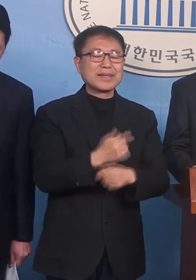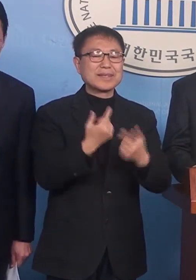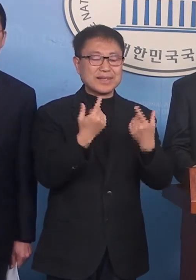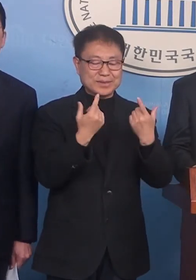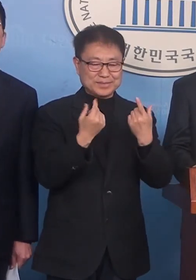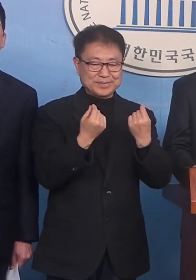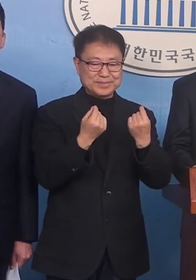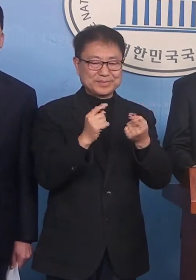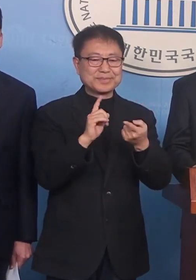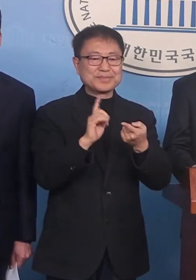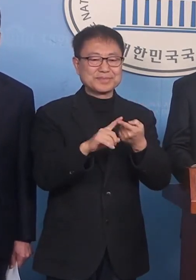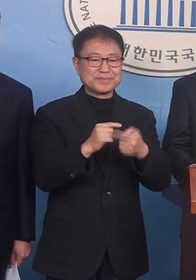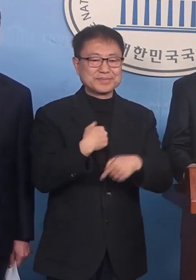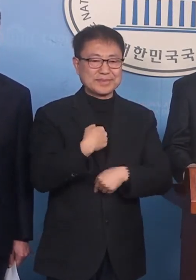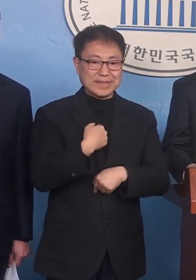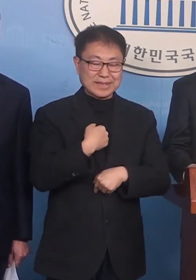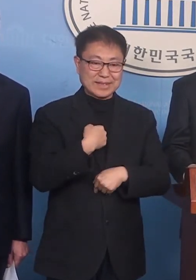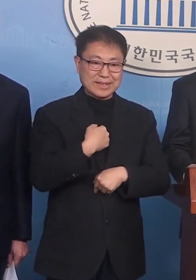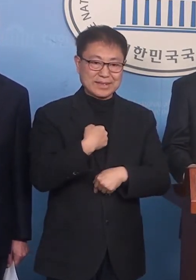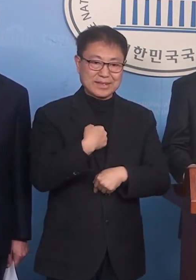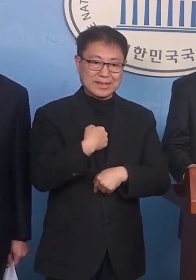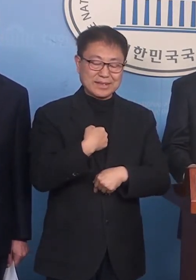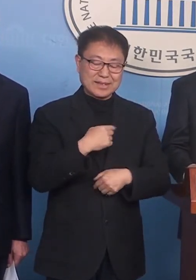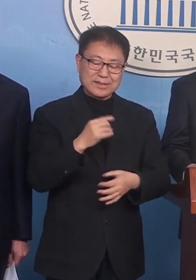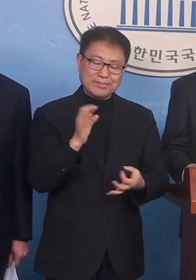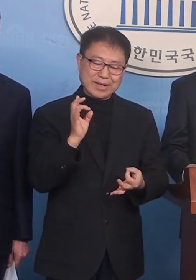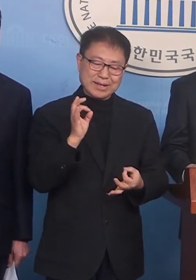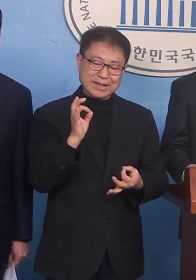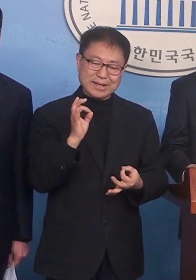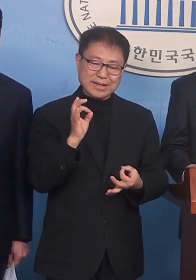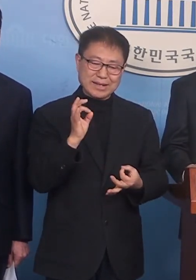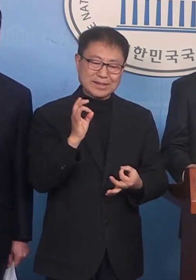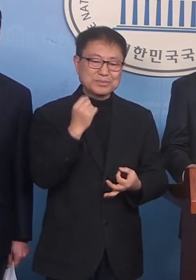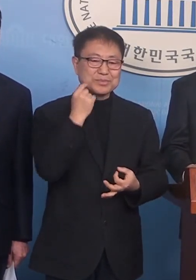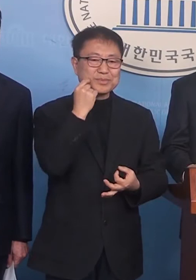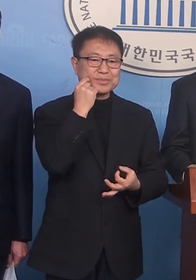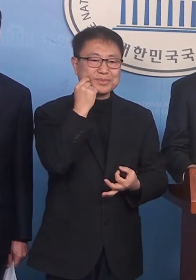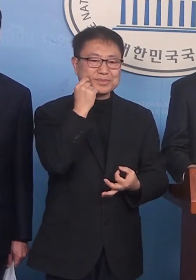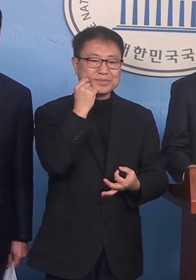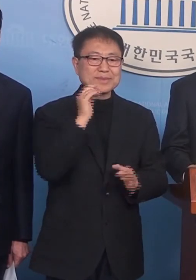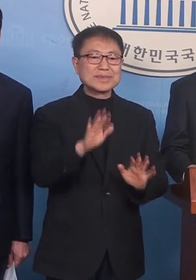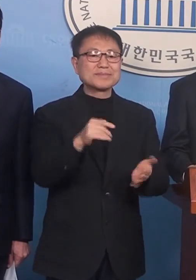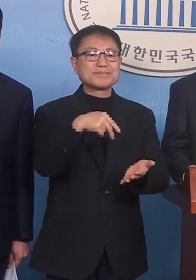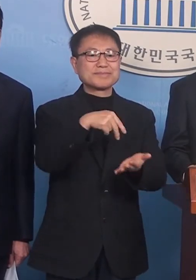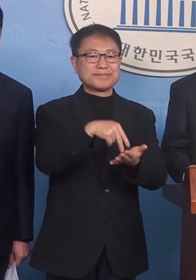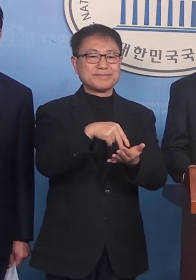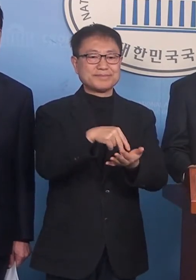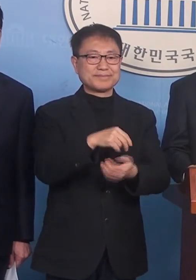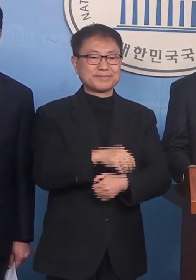표현대로 제가 이제 더 이상 가만히 있을 수 없는 상황이 됐습니다.